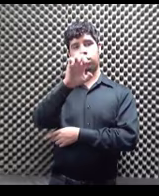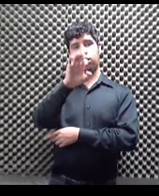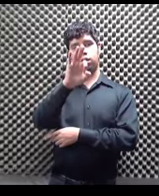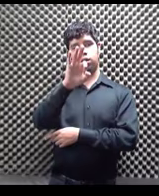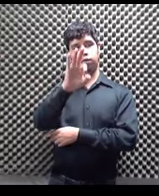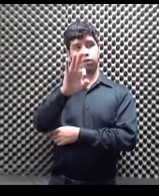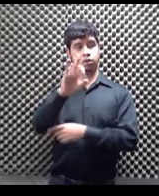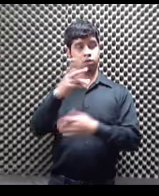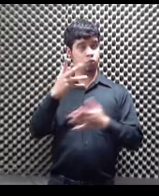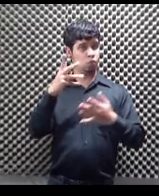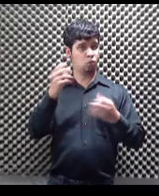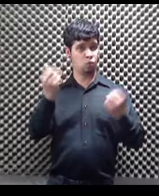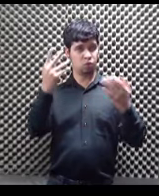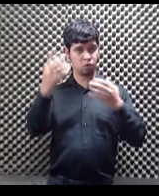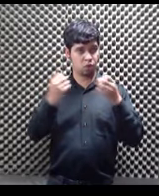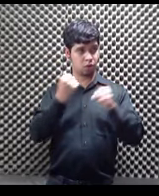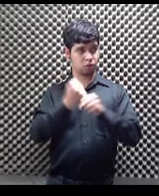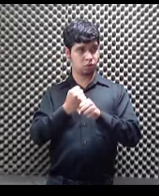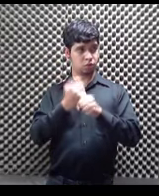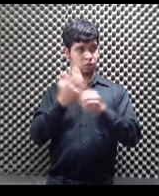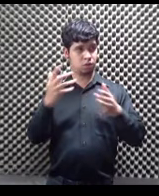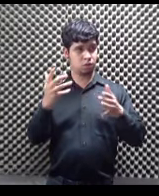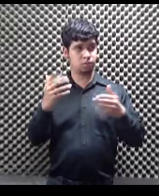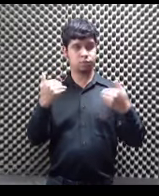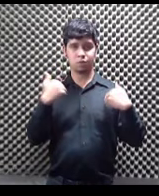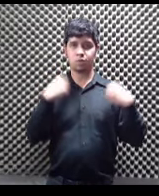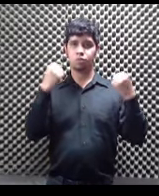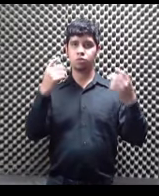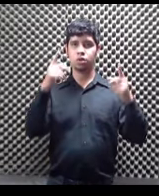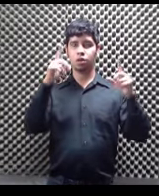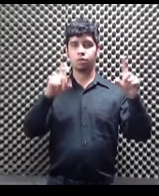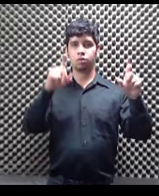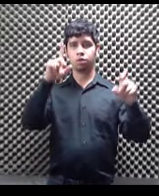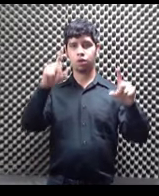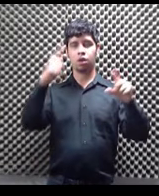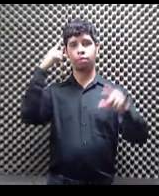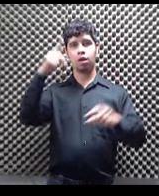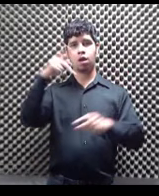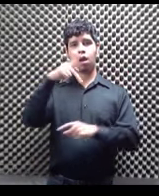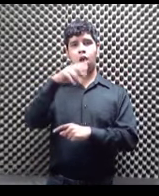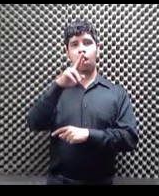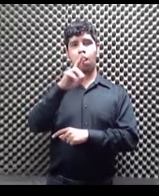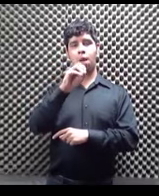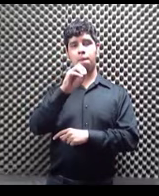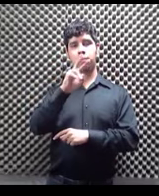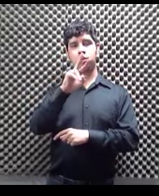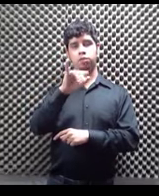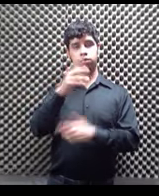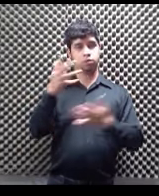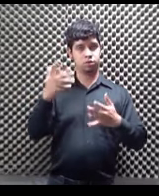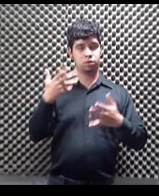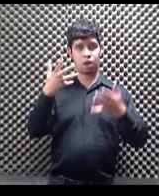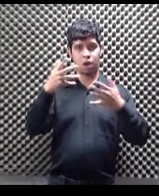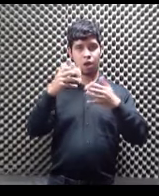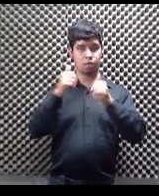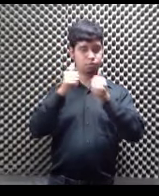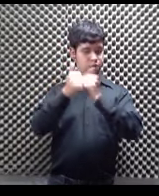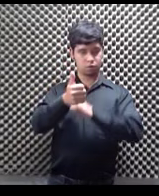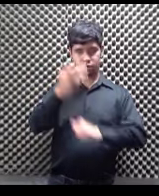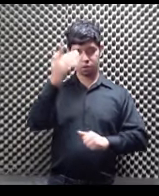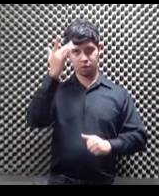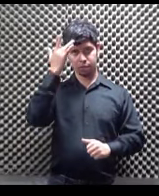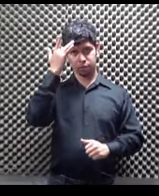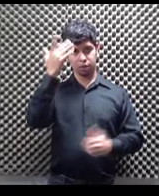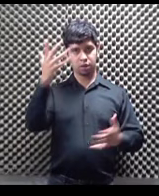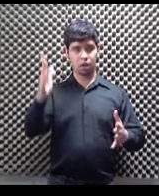Que no lo hemos mencionado. Pues, ¿cumple cuántos años? Bueno, es que tenemos muchas preguntas para Provi. Sí, pasó la peseta. Ya pasó la peseta.